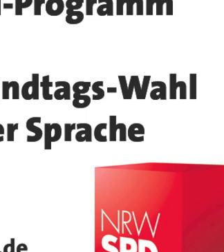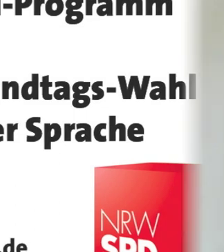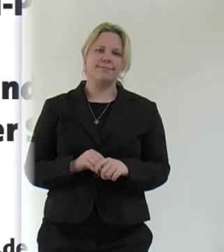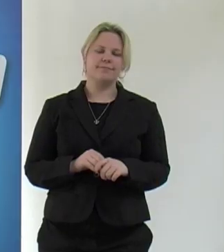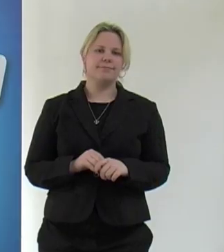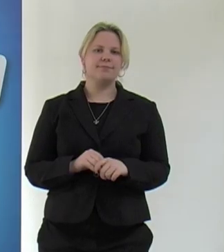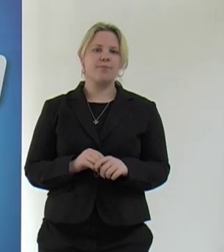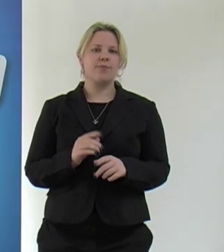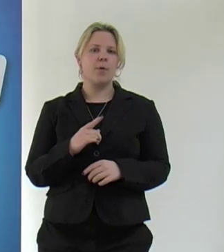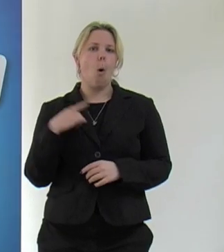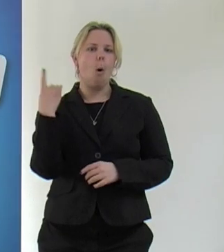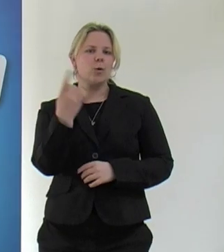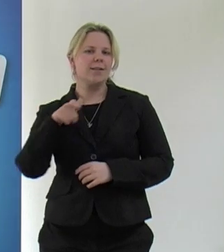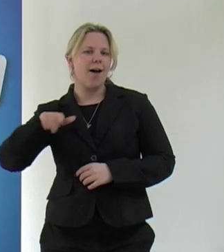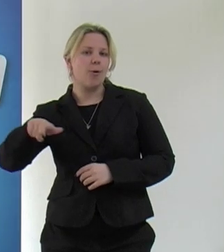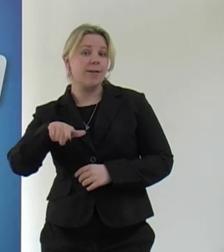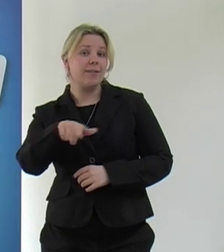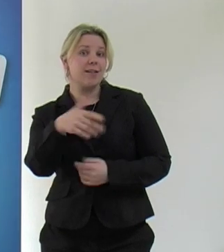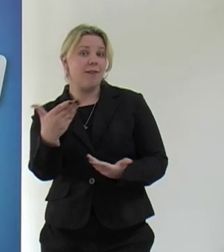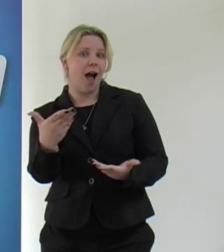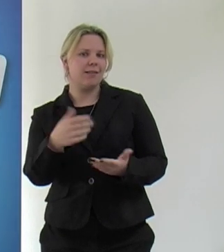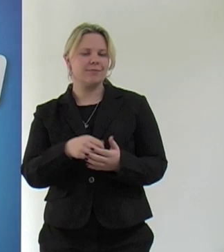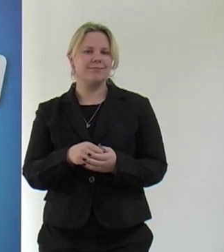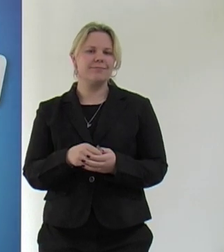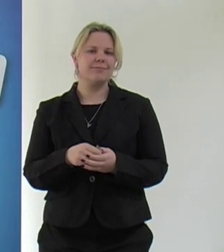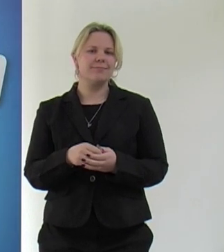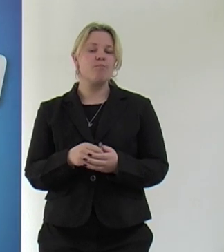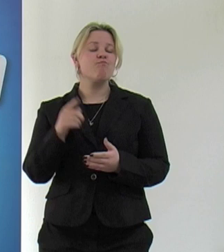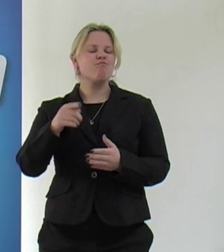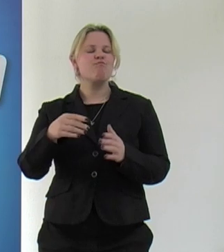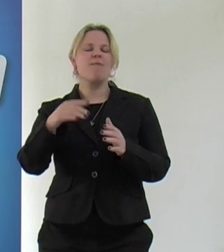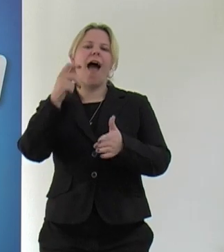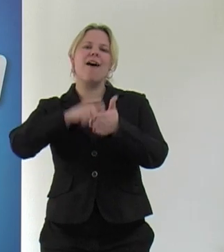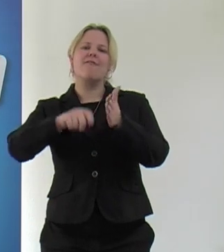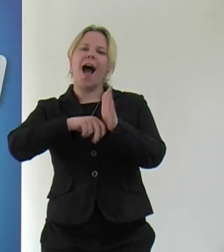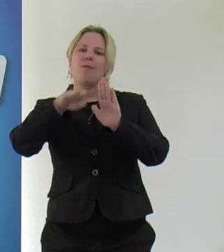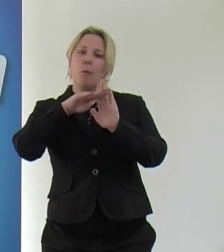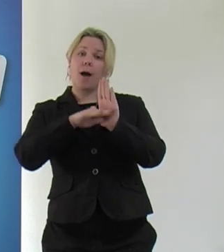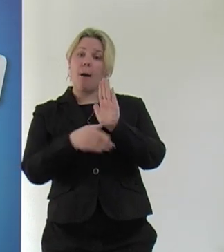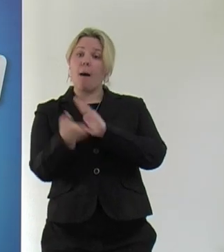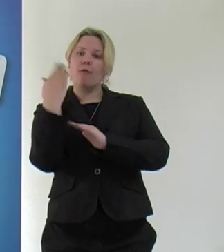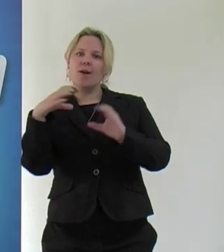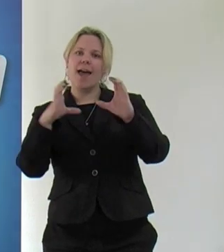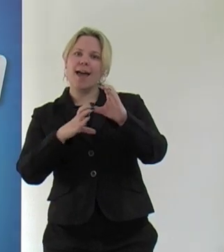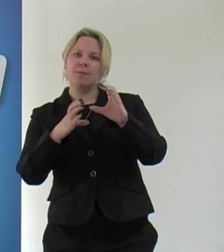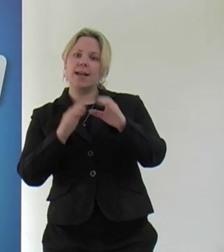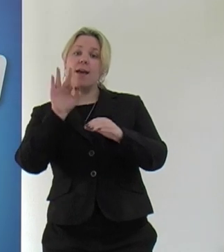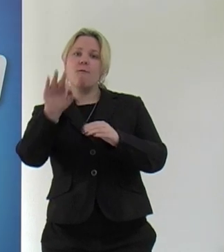Unser Nordrhein-Westfalen Das Wahlprogramm der SPD für die Landtagswahl in